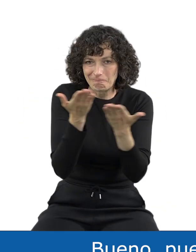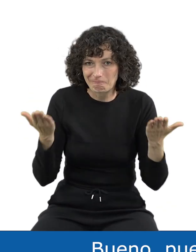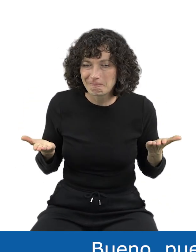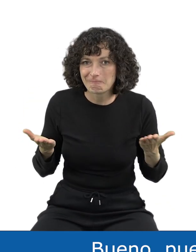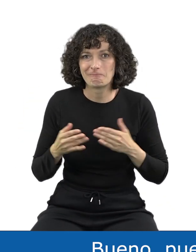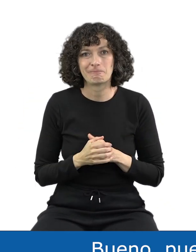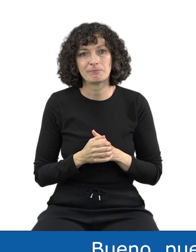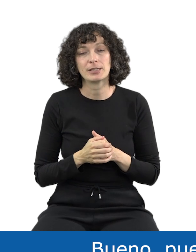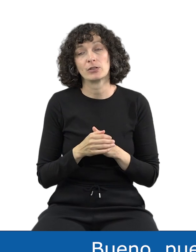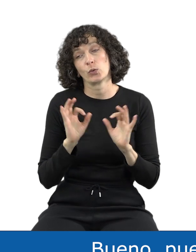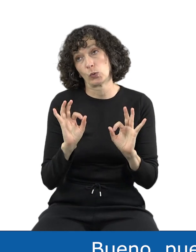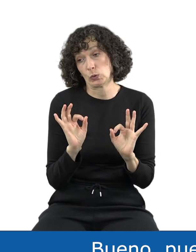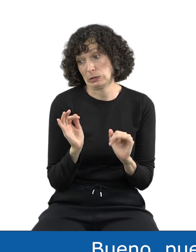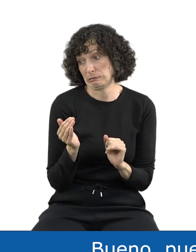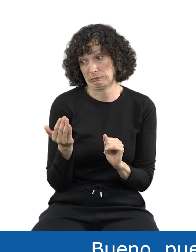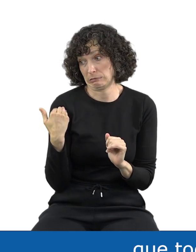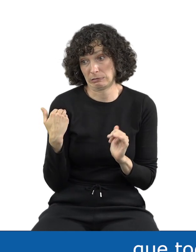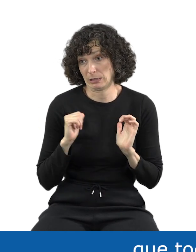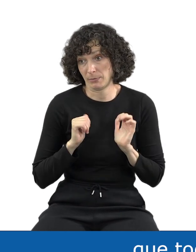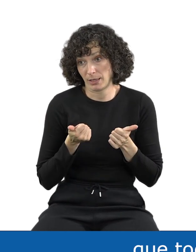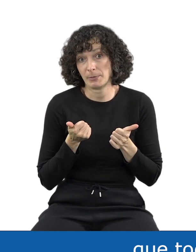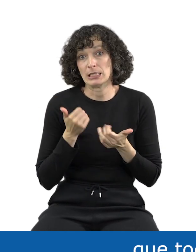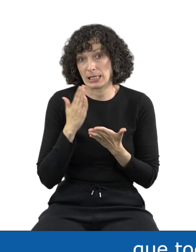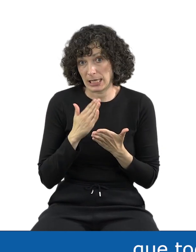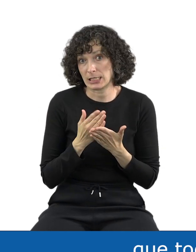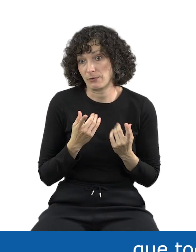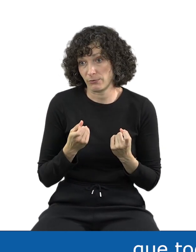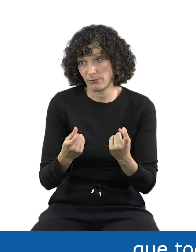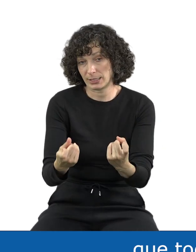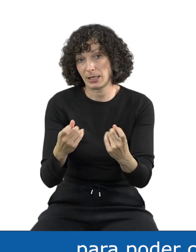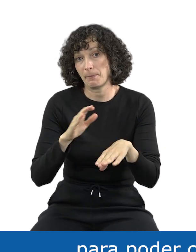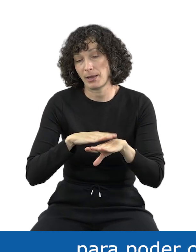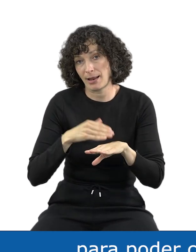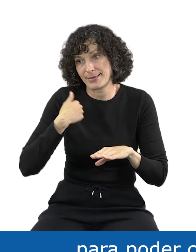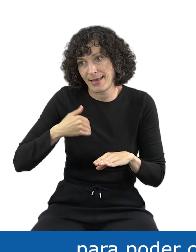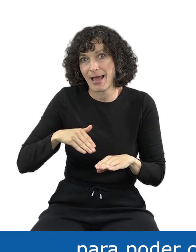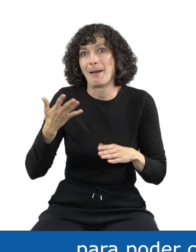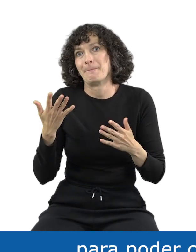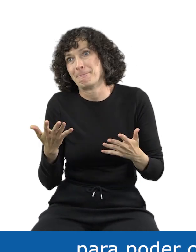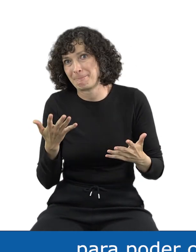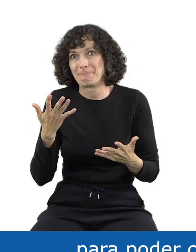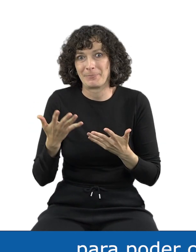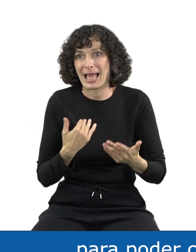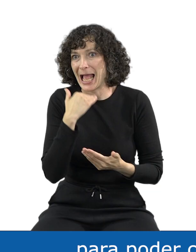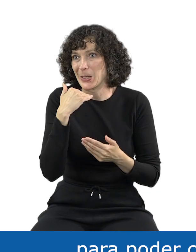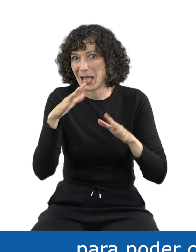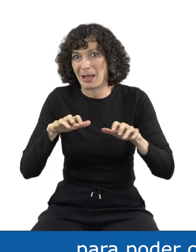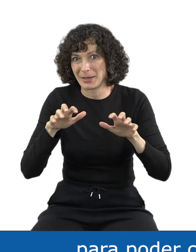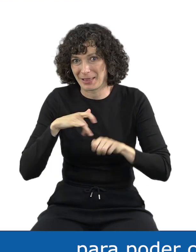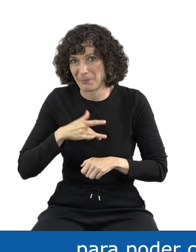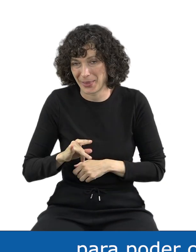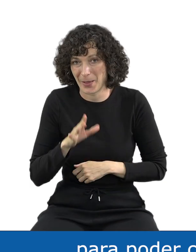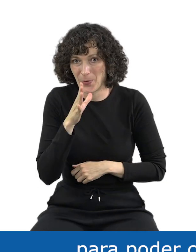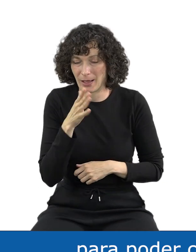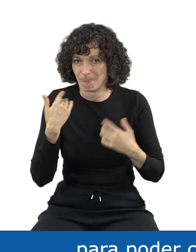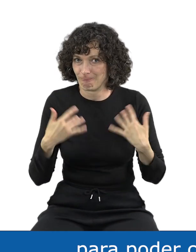ver, sí que es cierto que estamos, como quien dice, empezando, que todavía nos quedan unas cuantas sesiones para poder conseguir aprender algo,